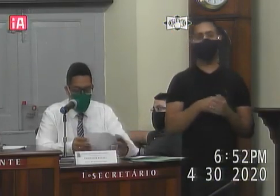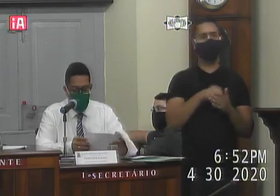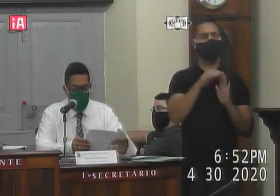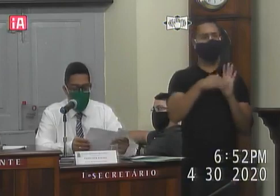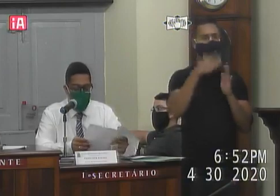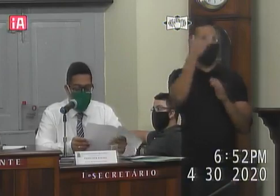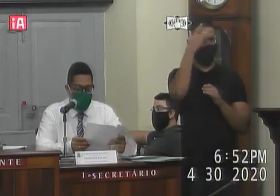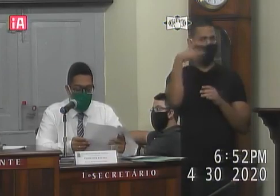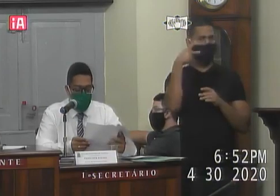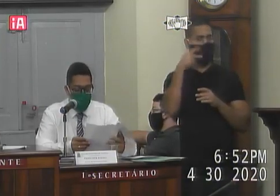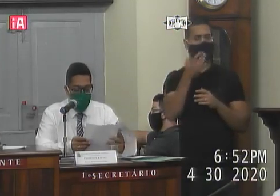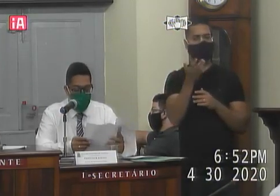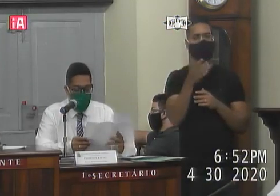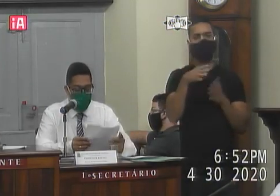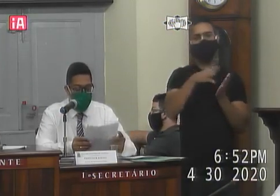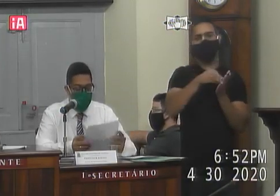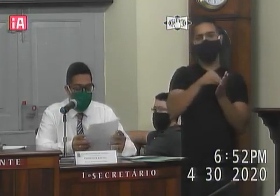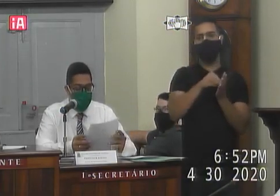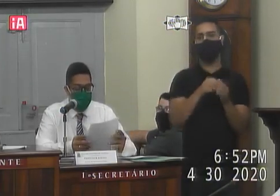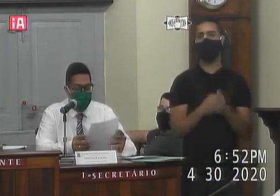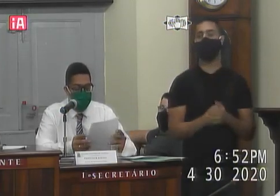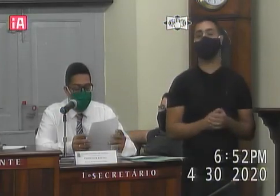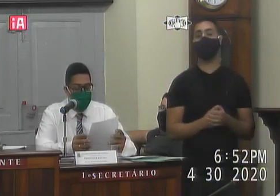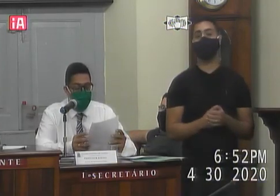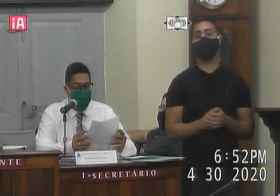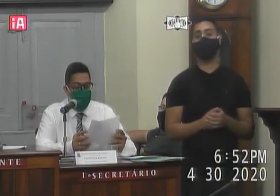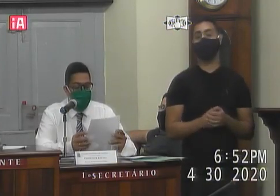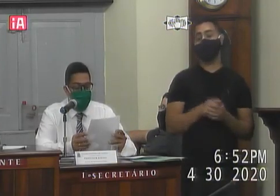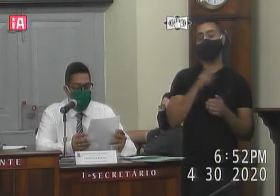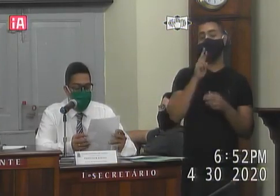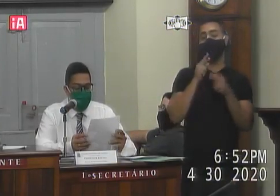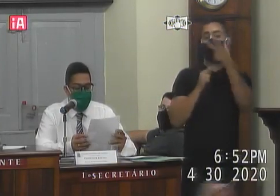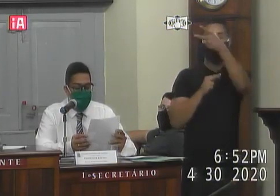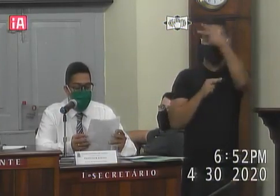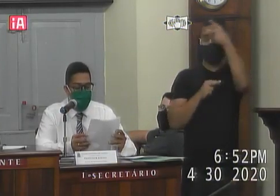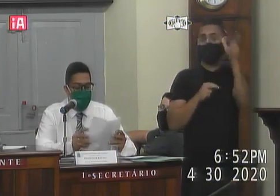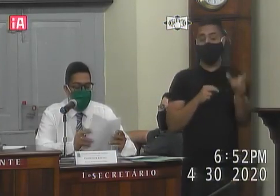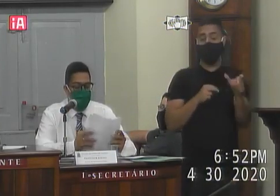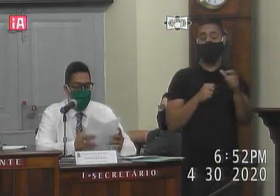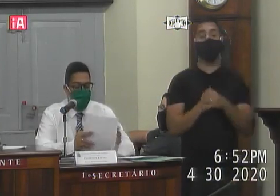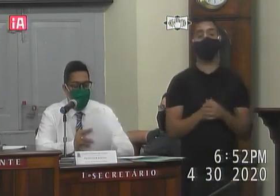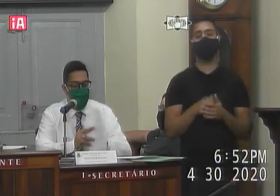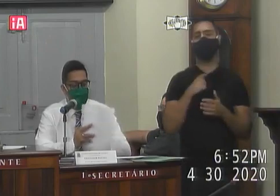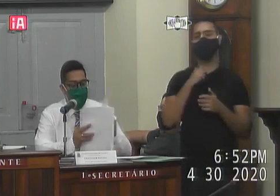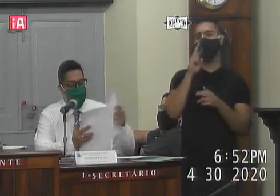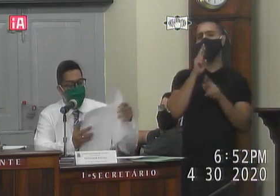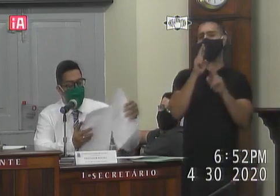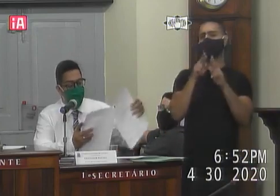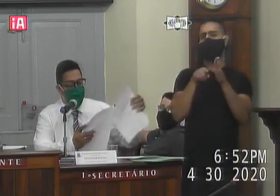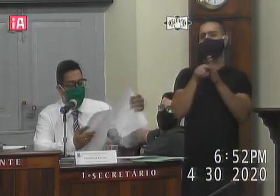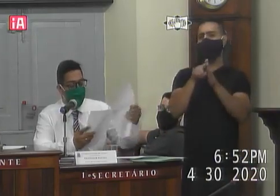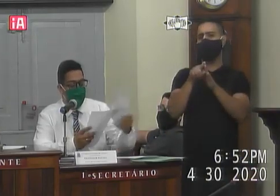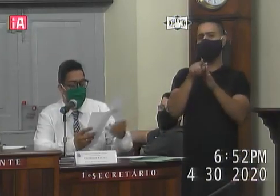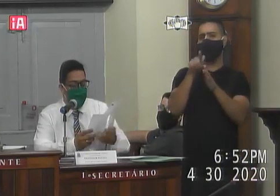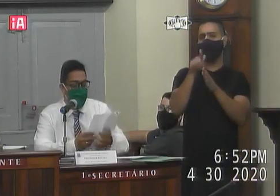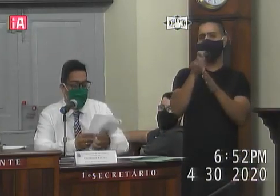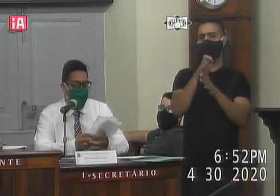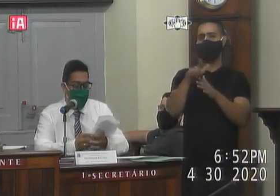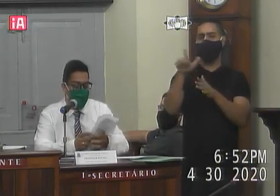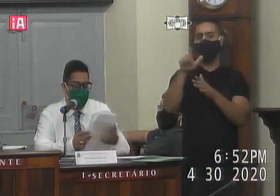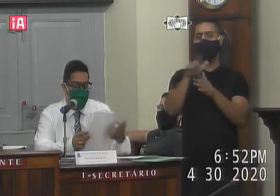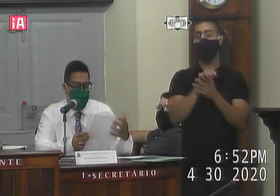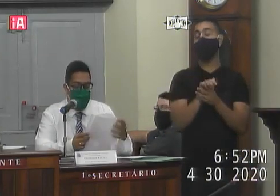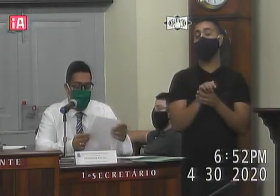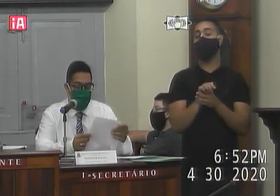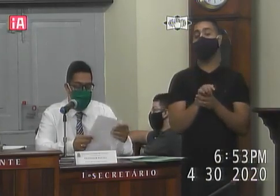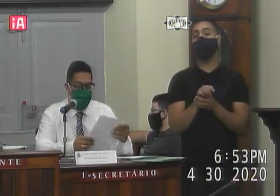então. E do gabinete do prefeito, tem uma resposta da Procuradoria Geral